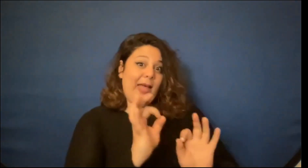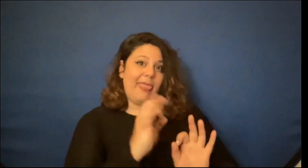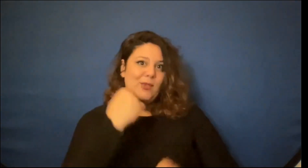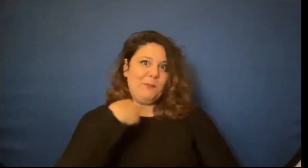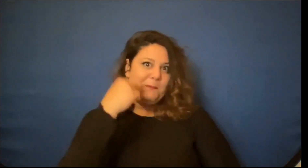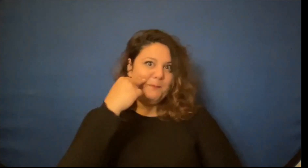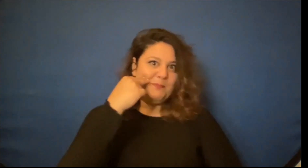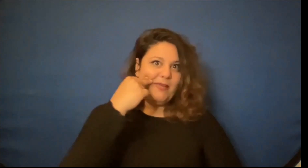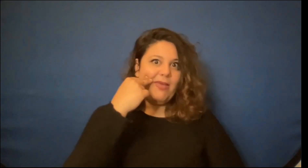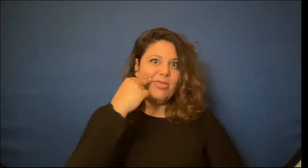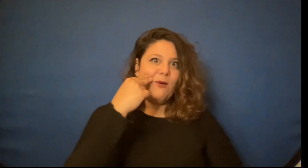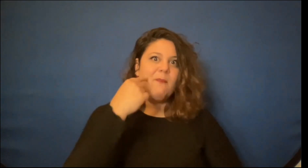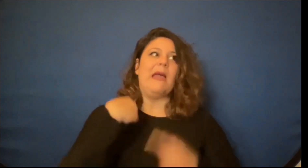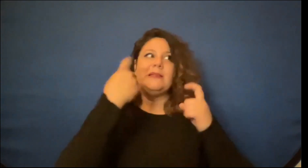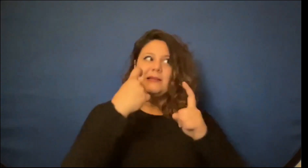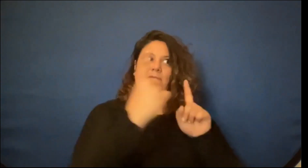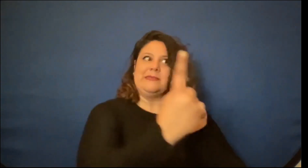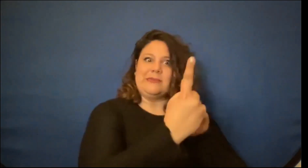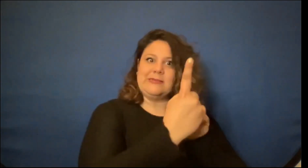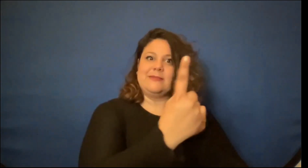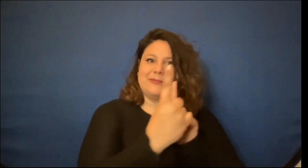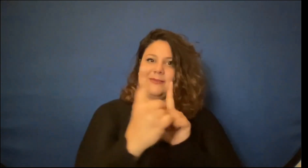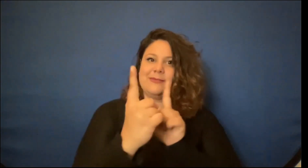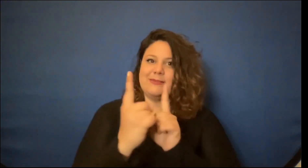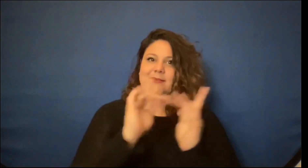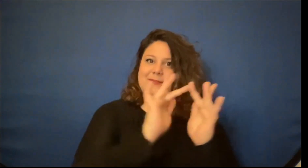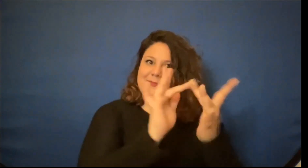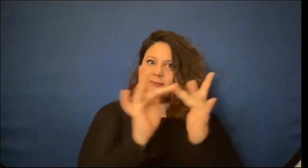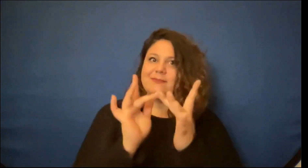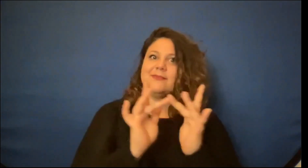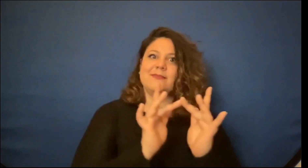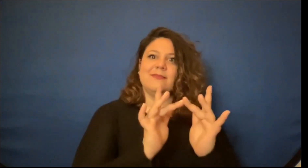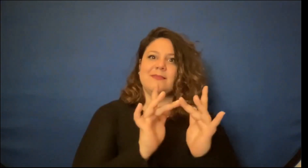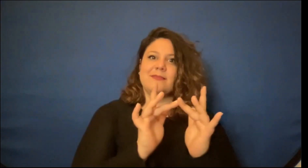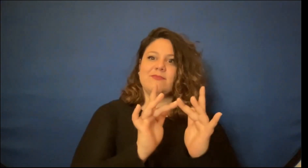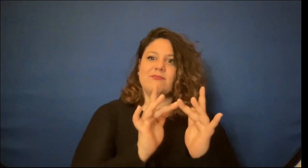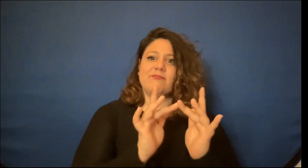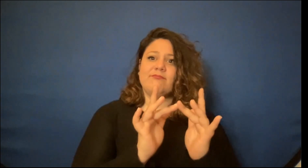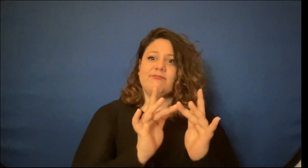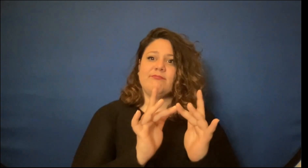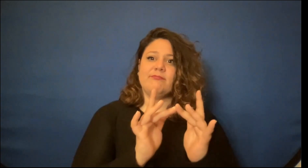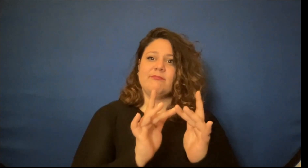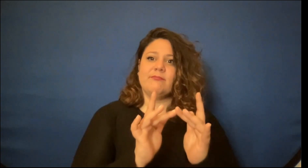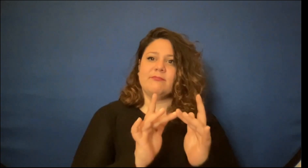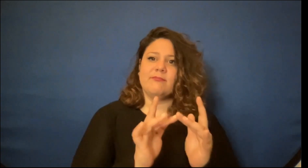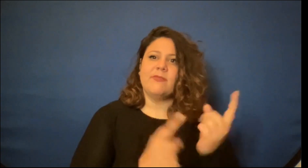pues la gente se empezó a acercar a mí, pues hubo todo, hubo malentendido, pero como estuvo como todo,